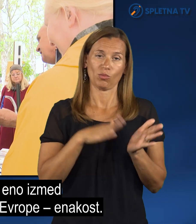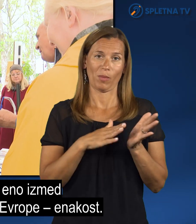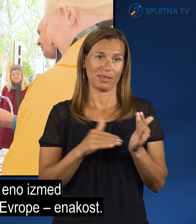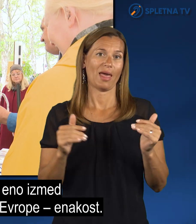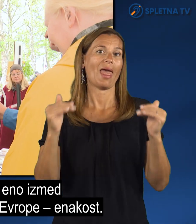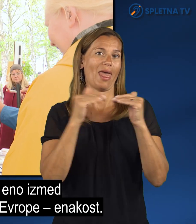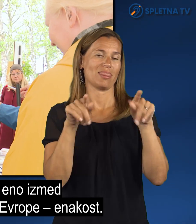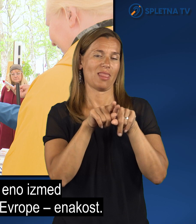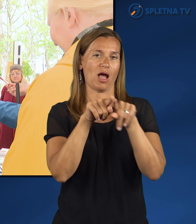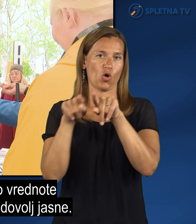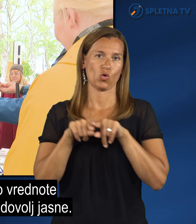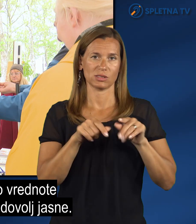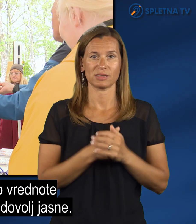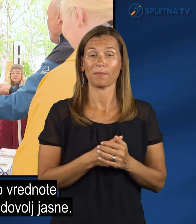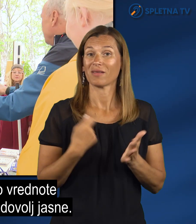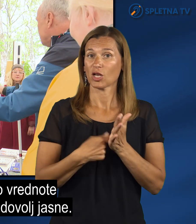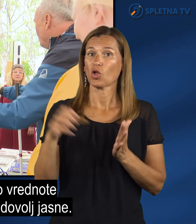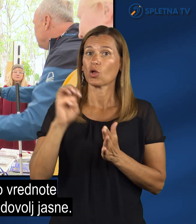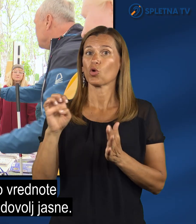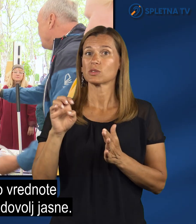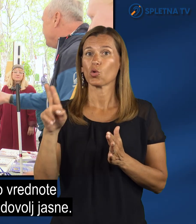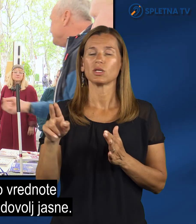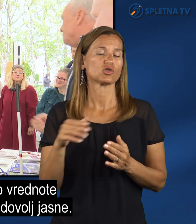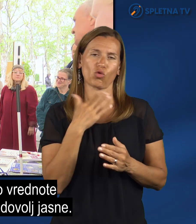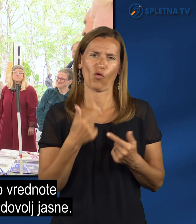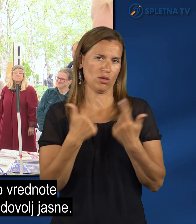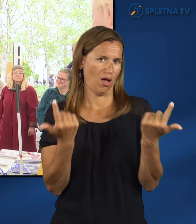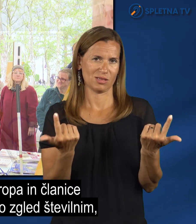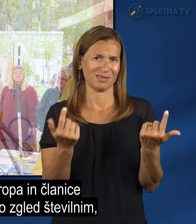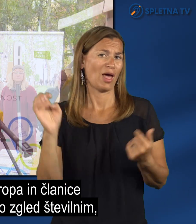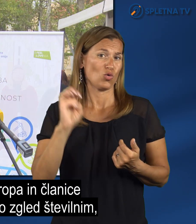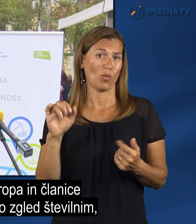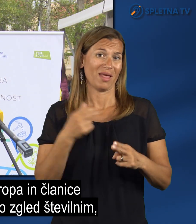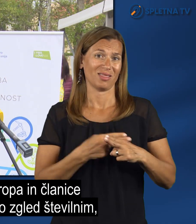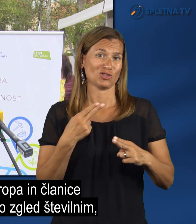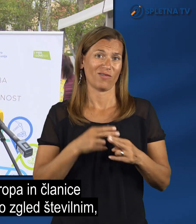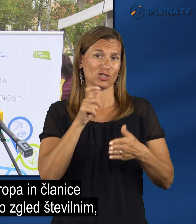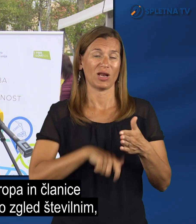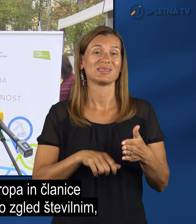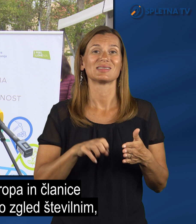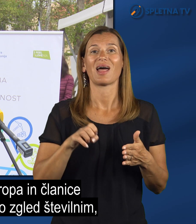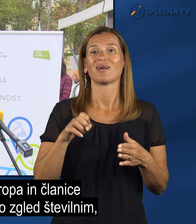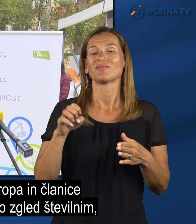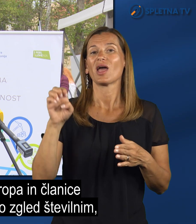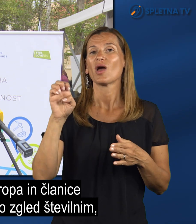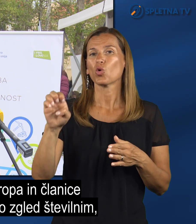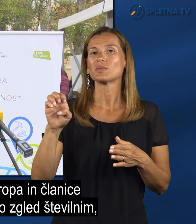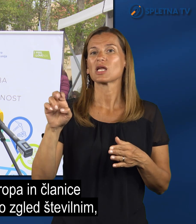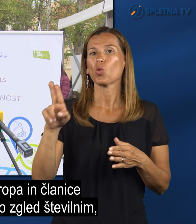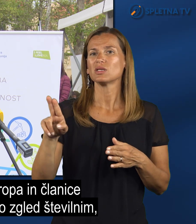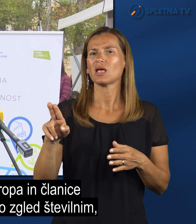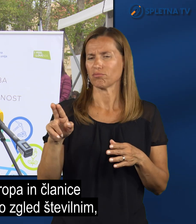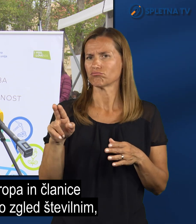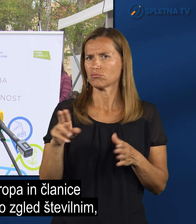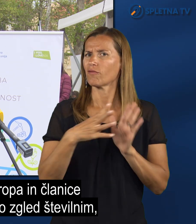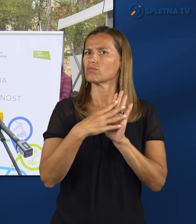torej enakost. Jaz mislim, da so vrednote Evropske unije dovolj jasne. Mislim, da je Evropa, države članice Evropske unije lahko zgled